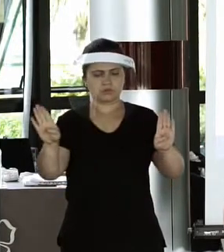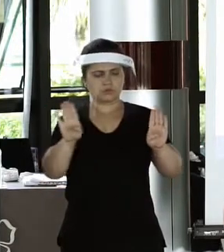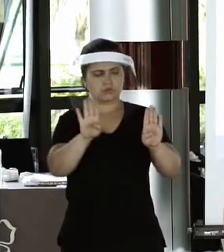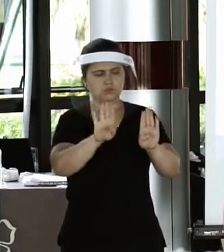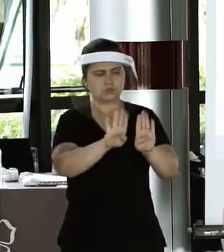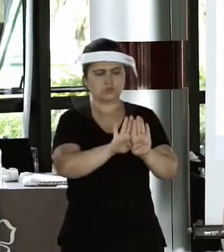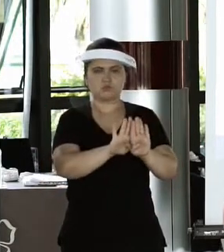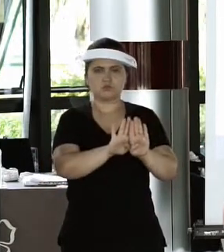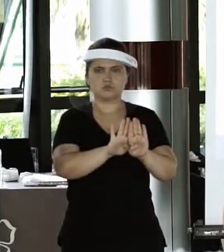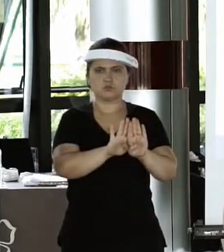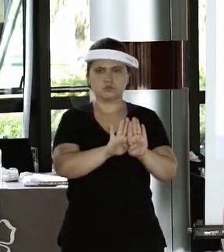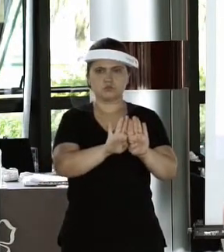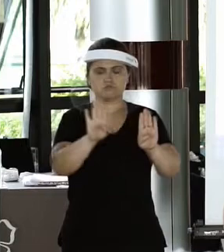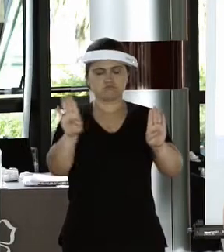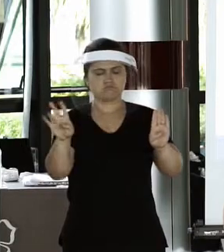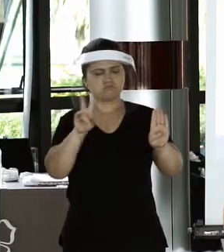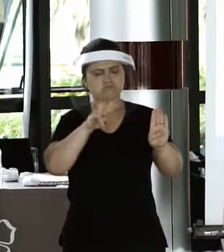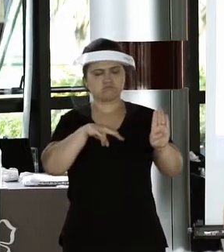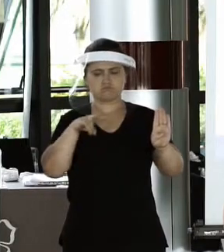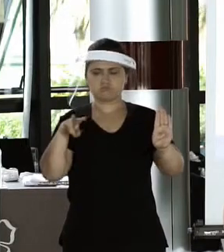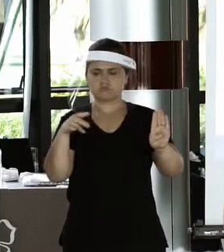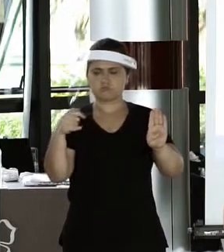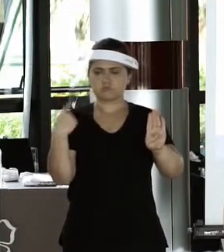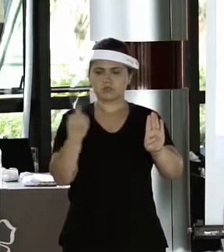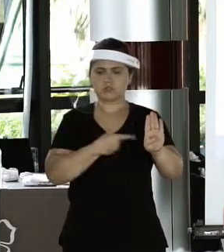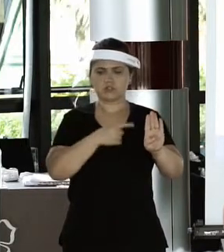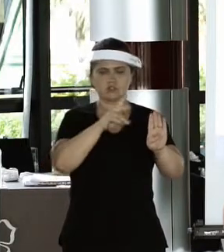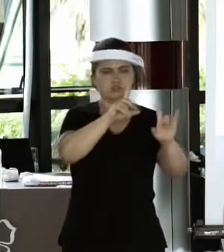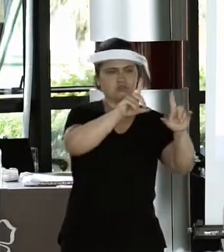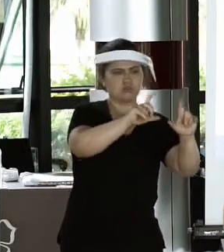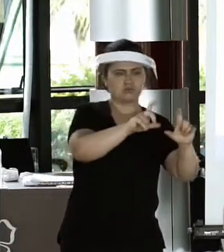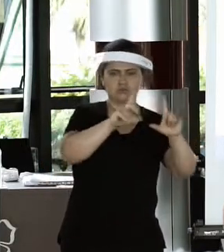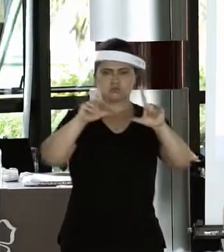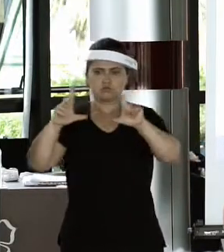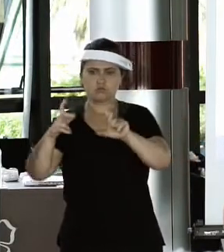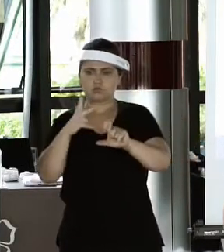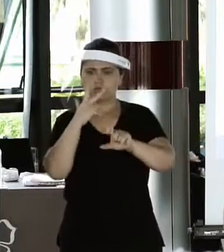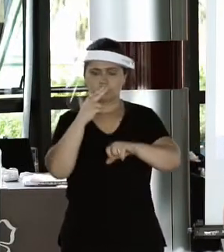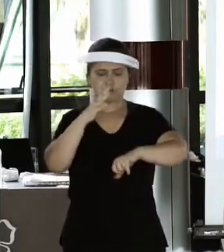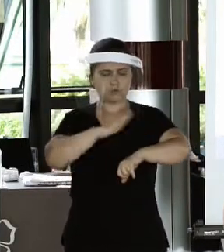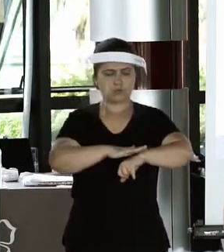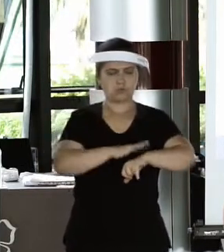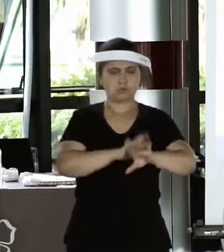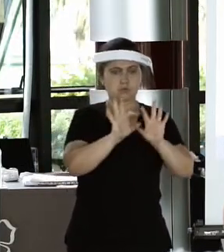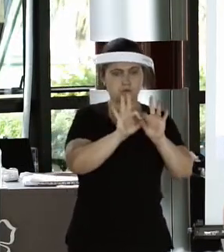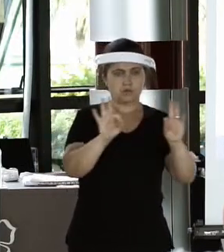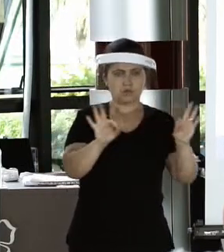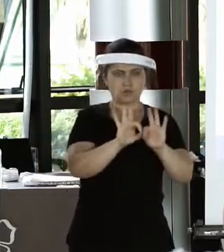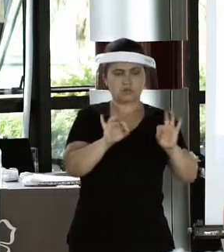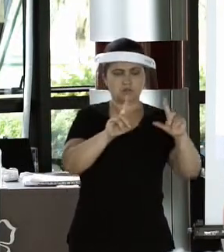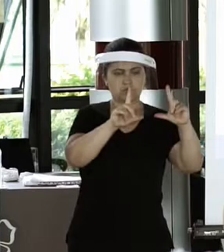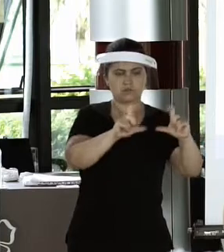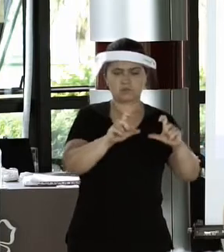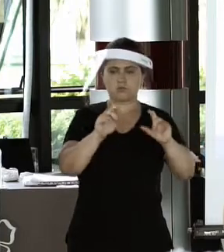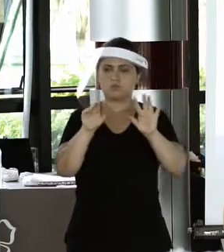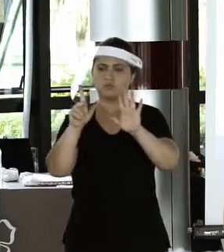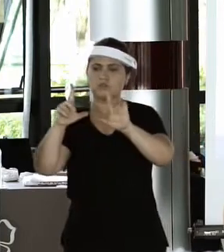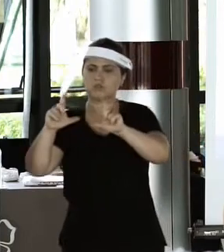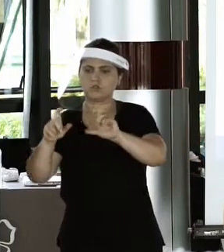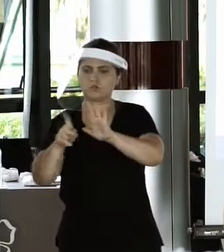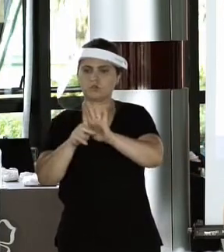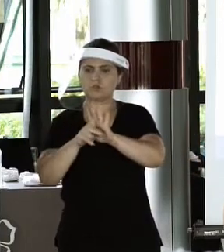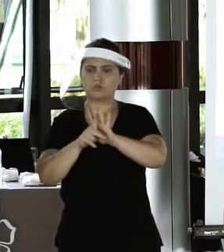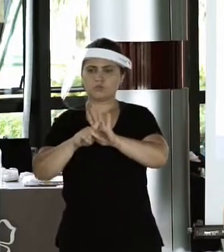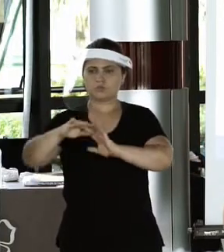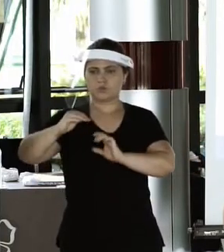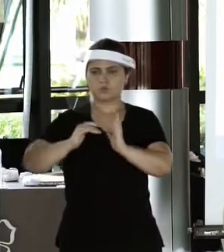tá? Uma fachada, e aqui a gente tirou as duas fotos ao mesmo tempo. A foto normal e a foto termográfica.